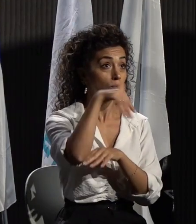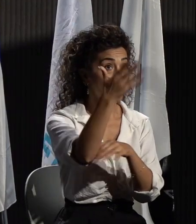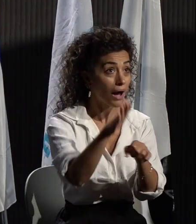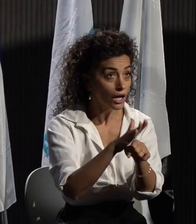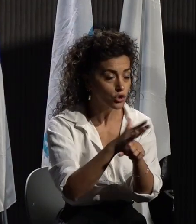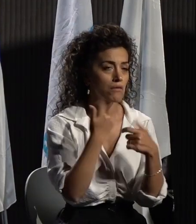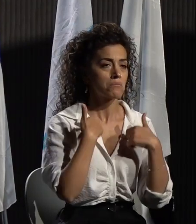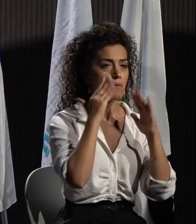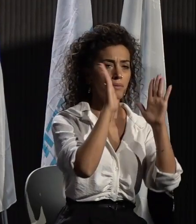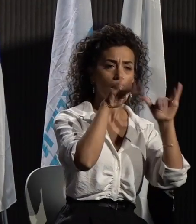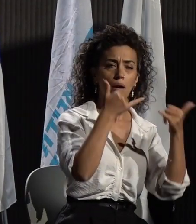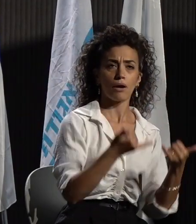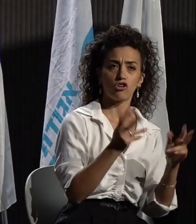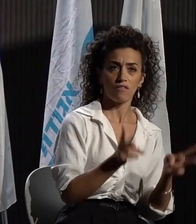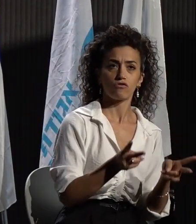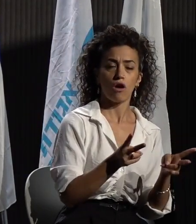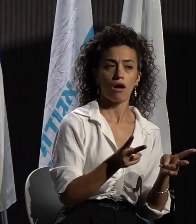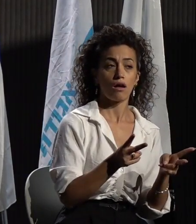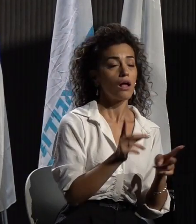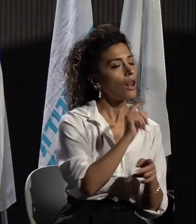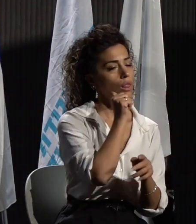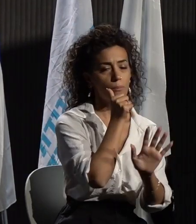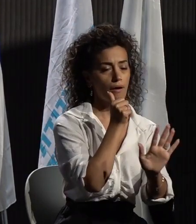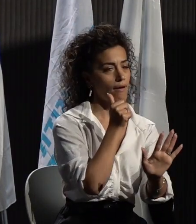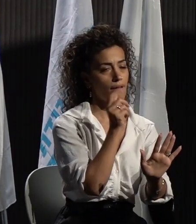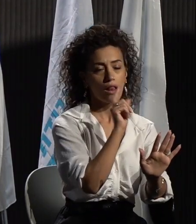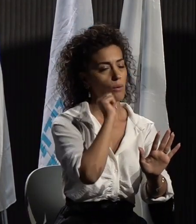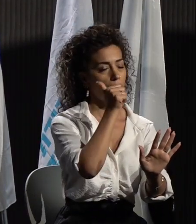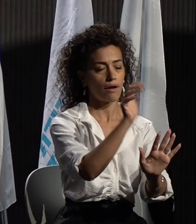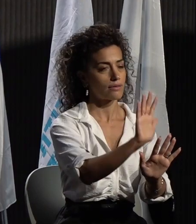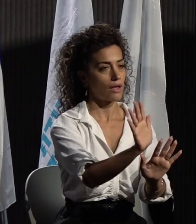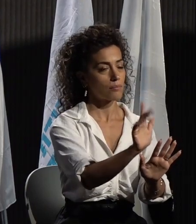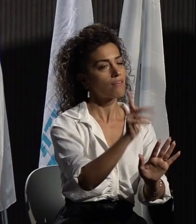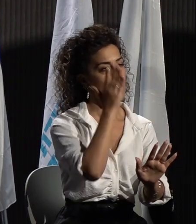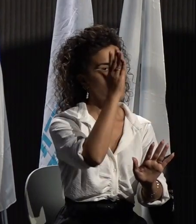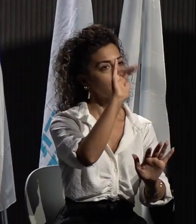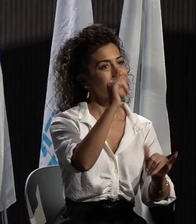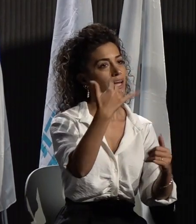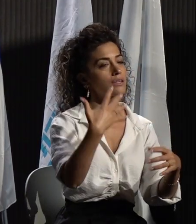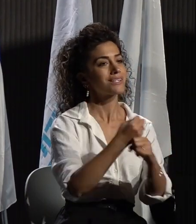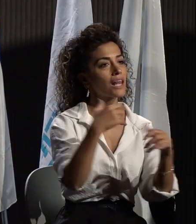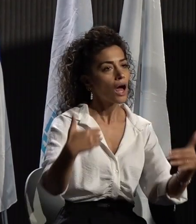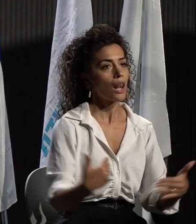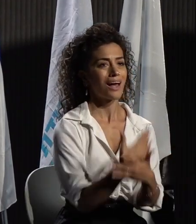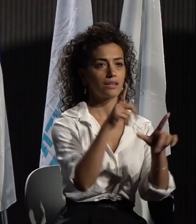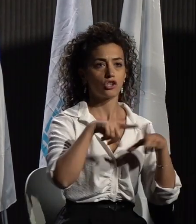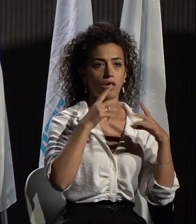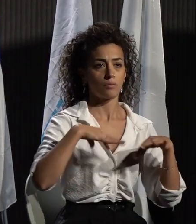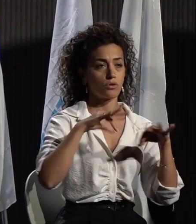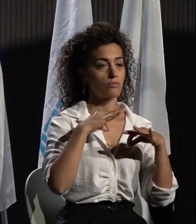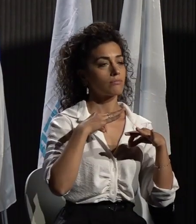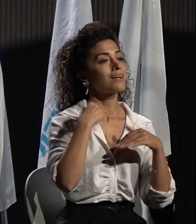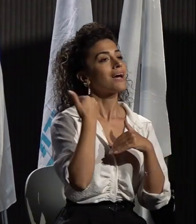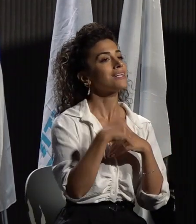הפעם. לא מחר ואפילו לא מחרתיים, אבל יהיו. ועל כן נסיים בשירו